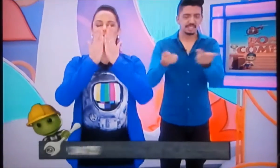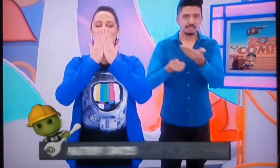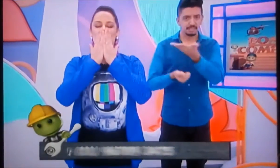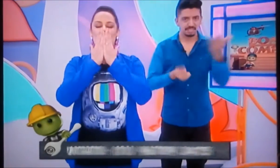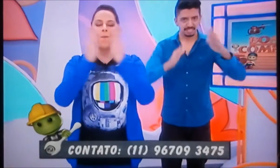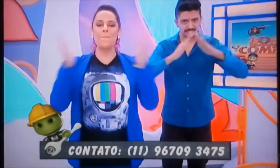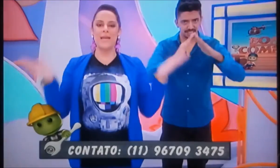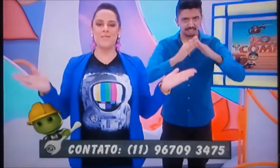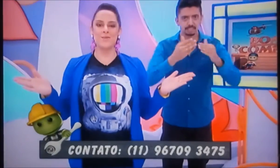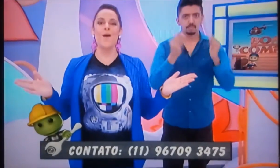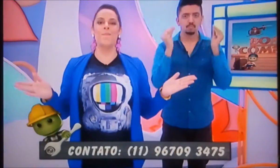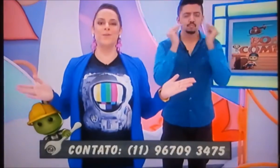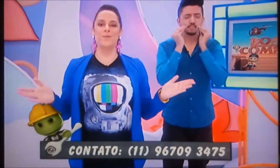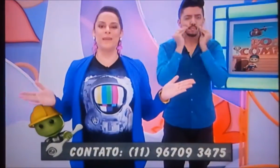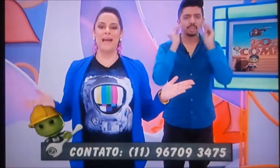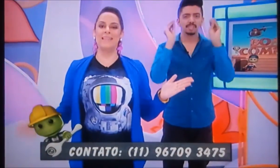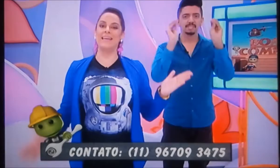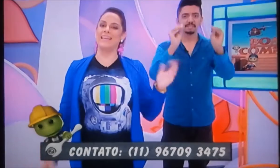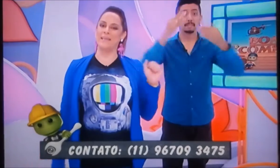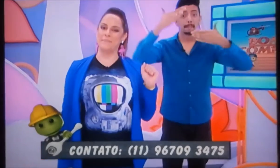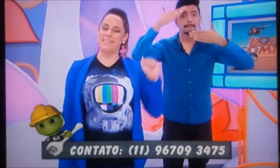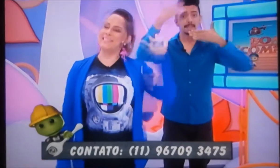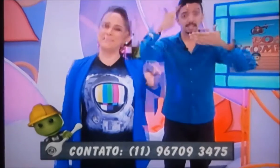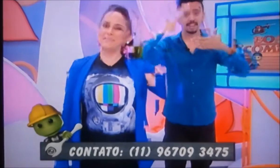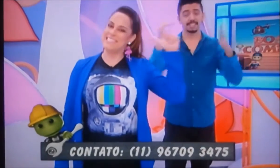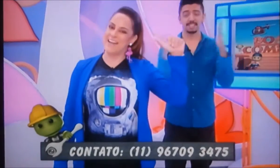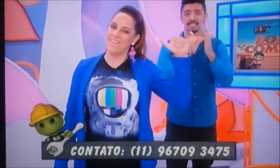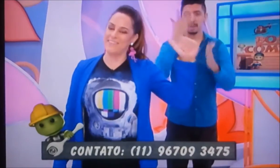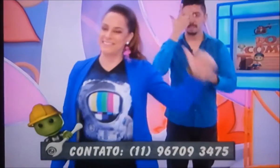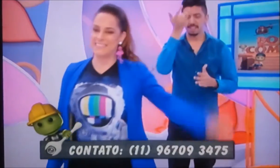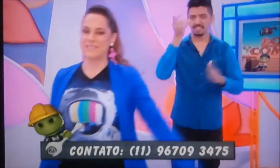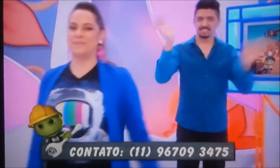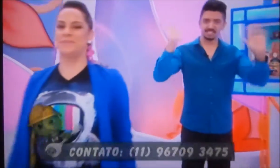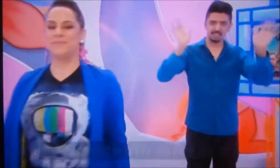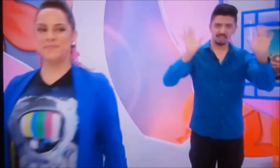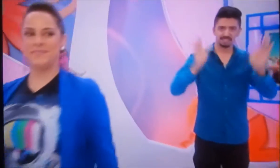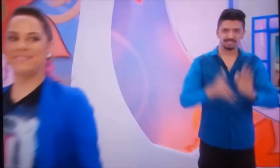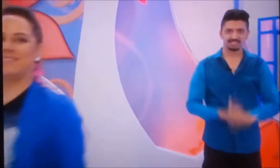na casa de vocês. Um beijo, muito obrigada e até amanhã. Tchau.